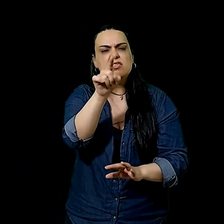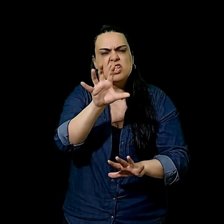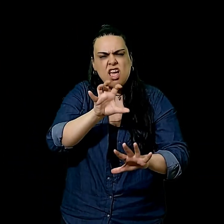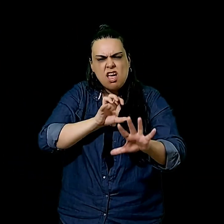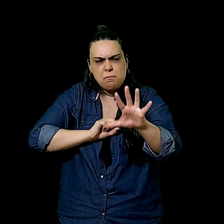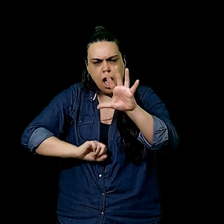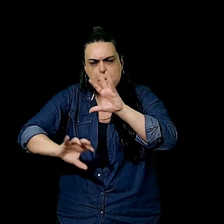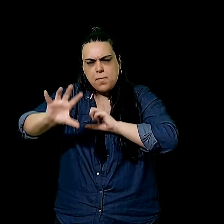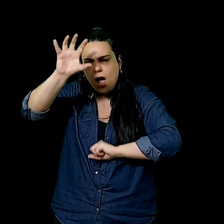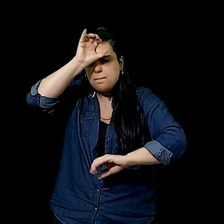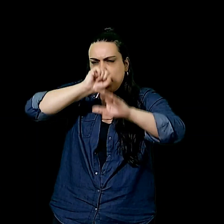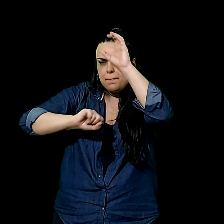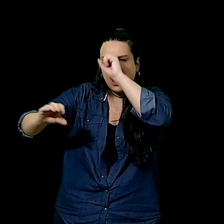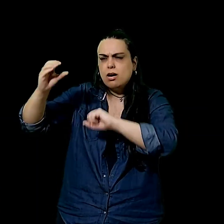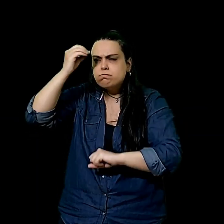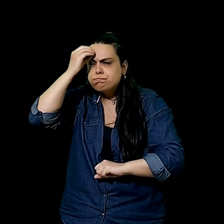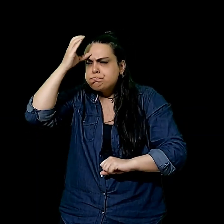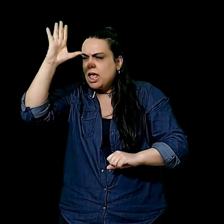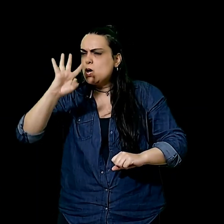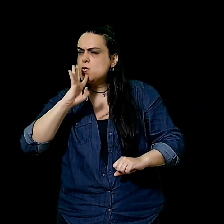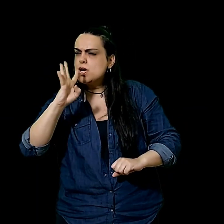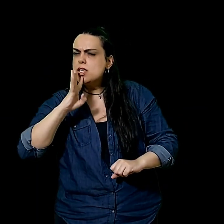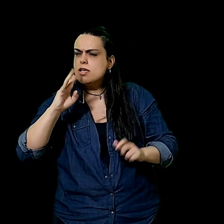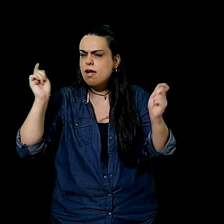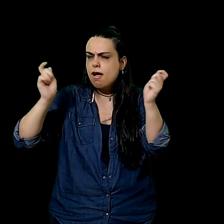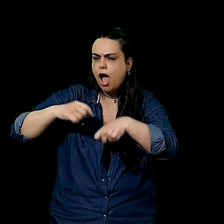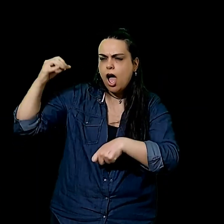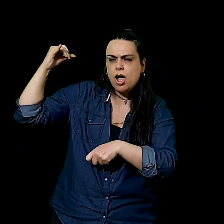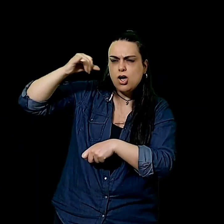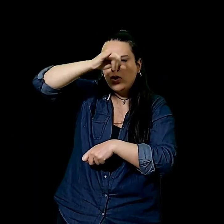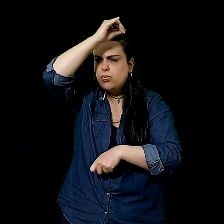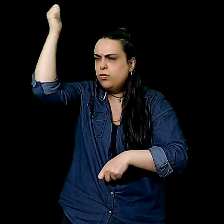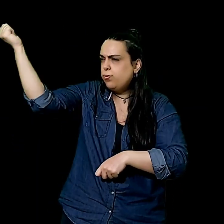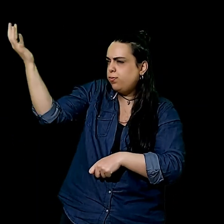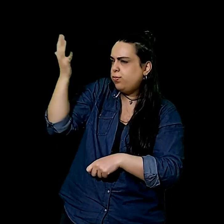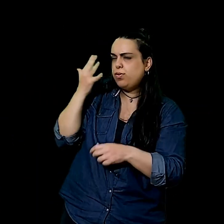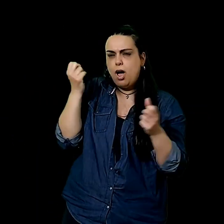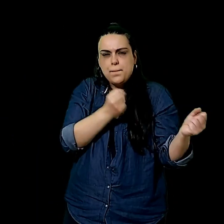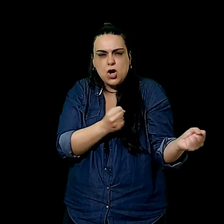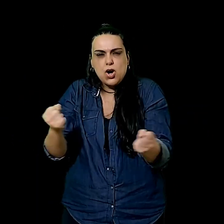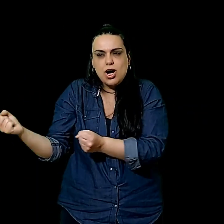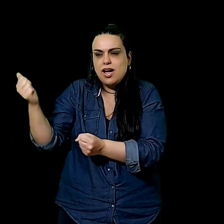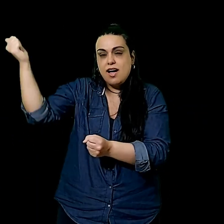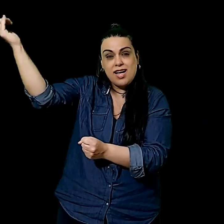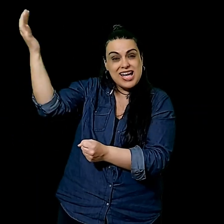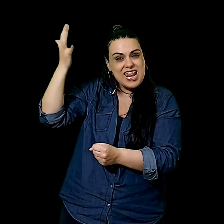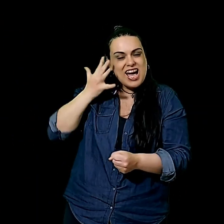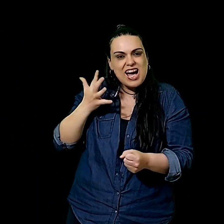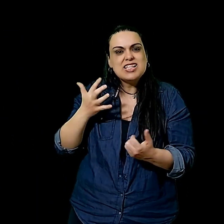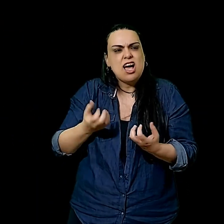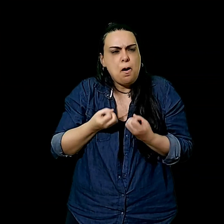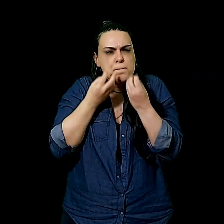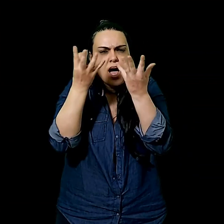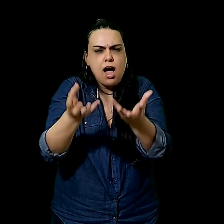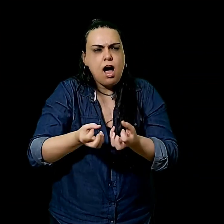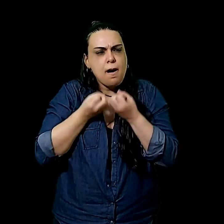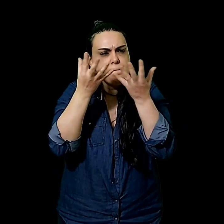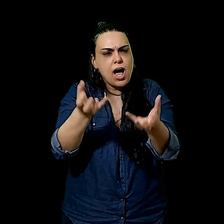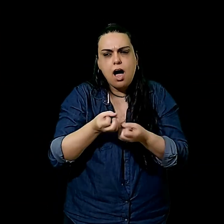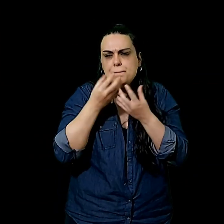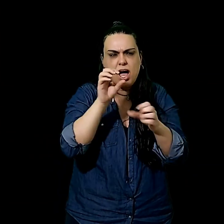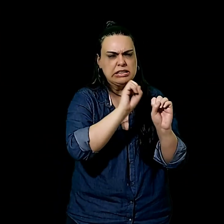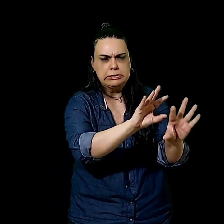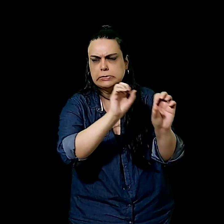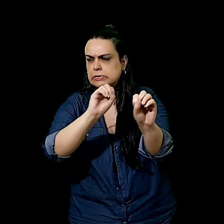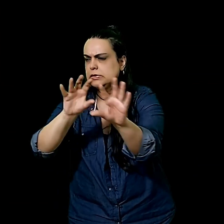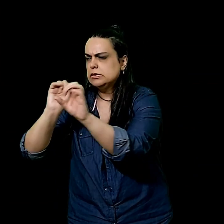mim, conhecimento, capacidade, unção, poder, graça, compartilhamento daquilo que Deus depositou em mim, quanto o